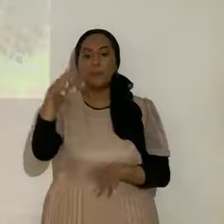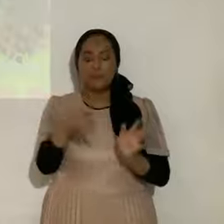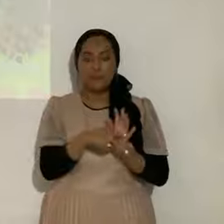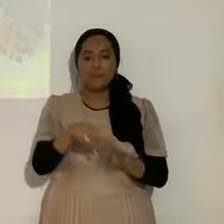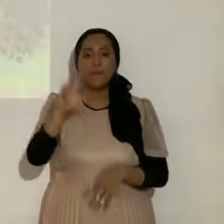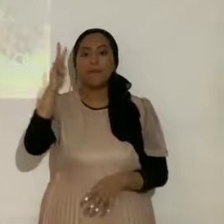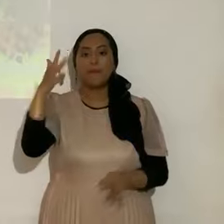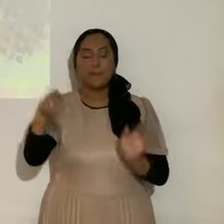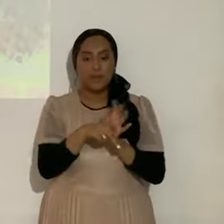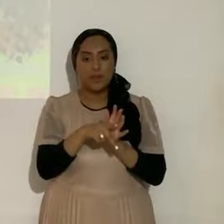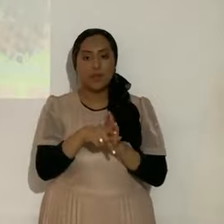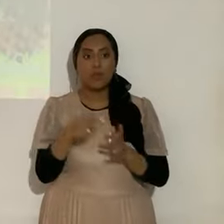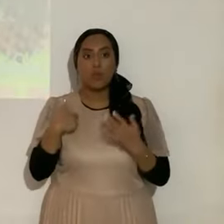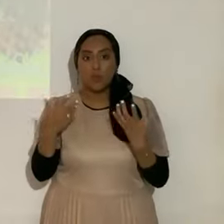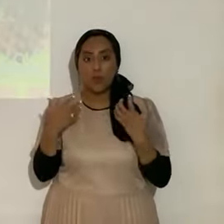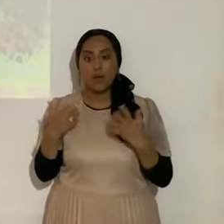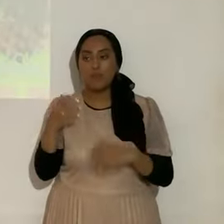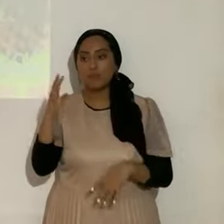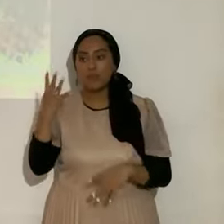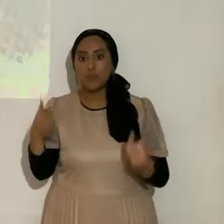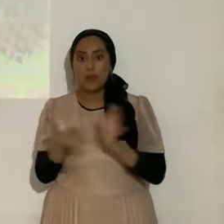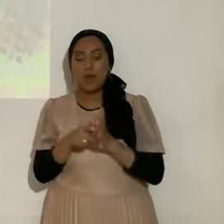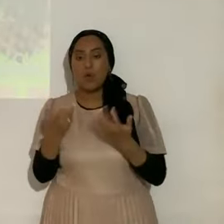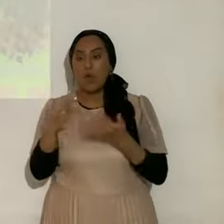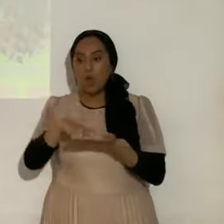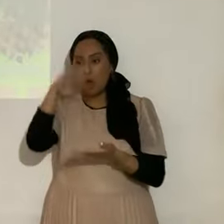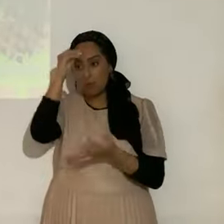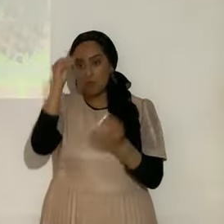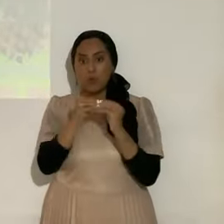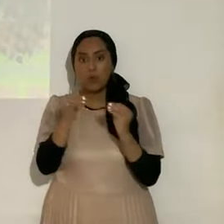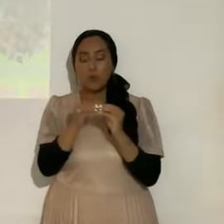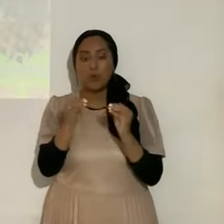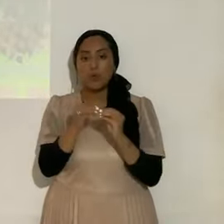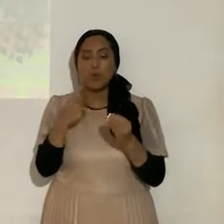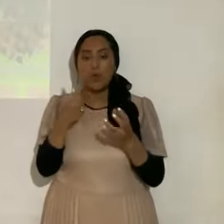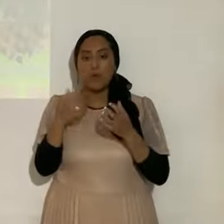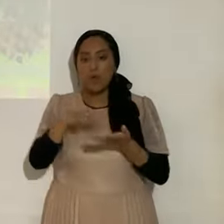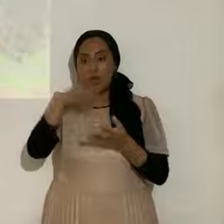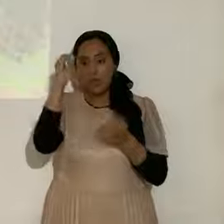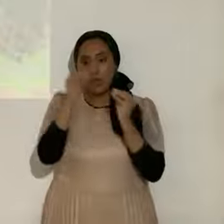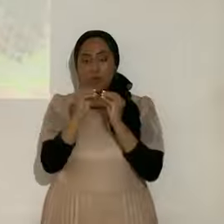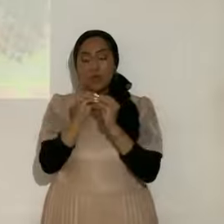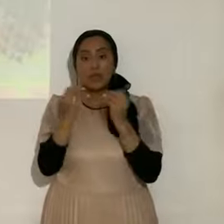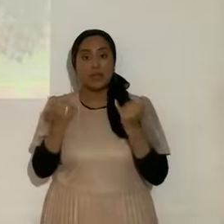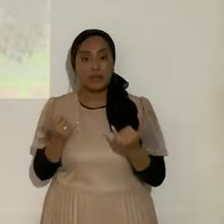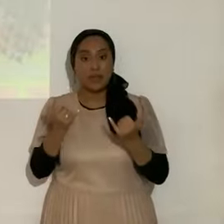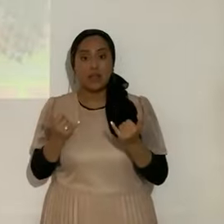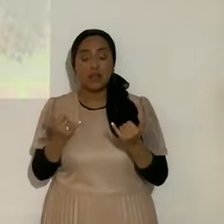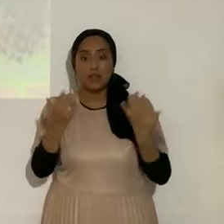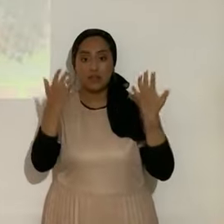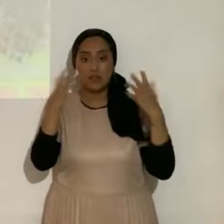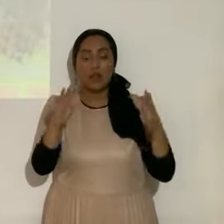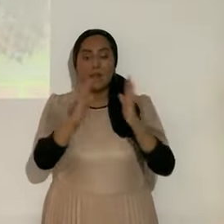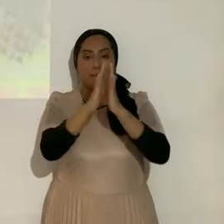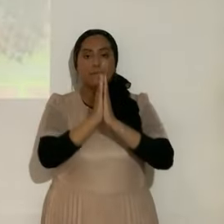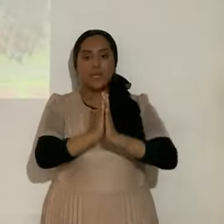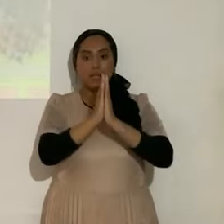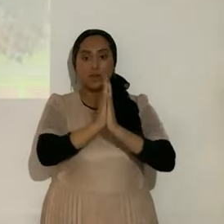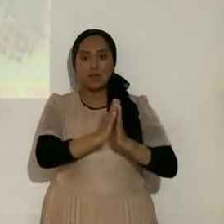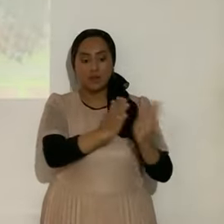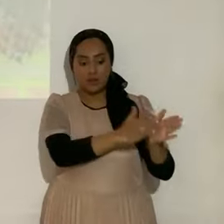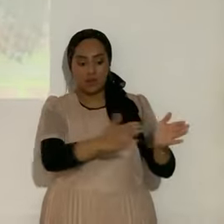3. Yo ya anhelaba que llegara a la parte 4, porque yo quería saber más. Ahorita, hermanos, ese curso está completo en la página